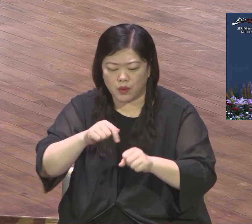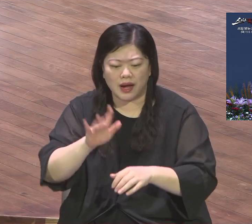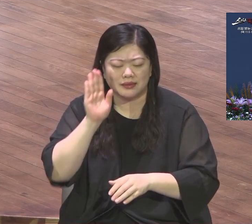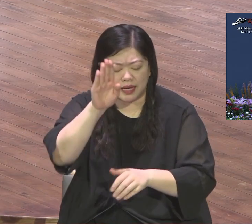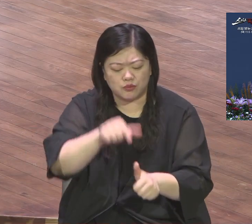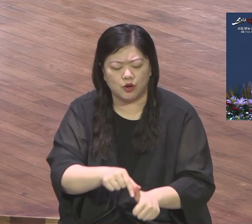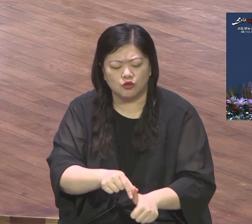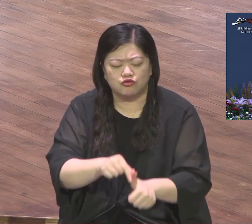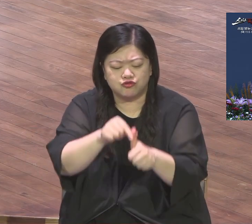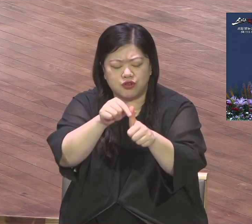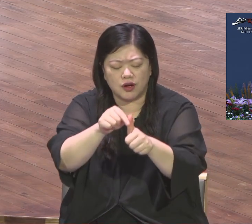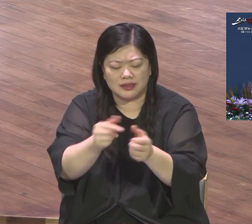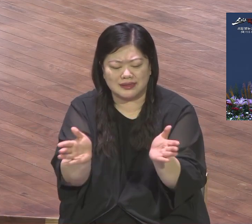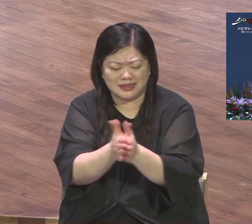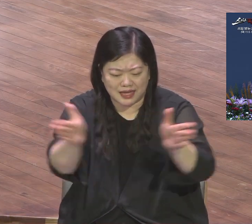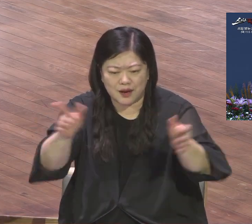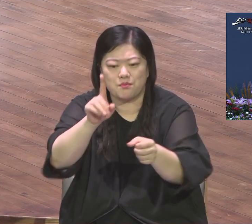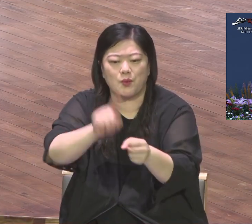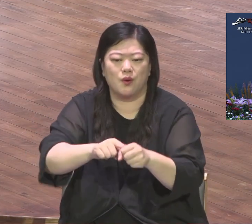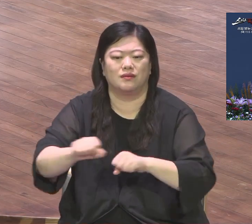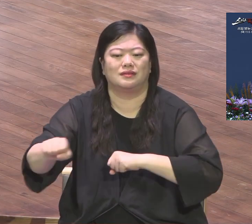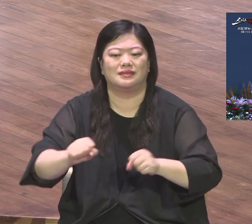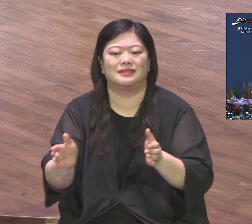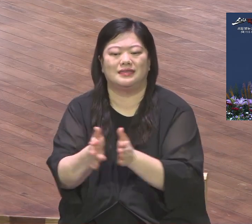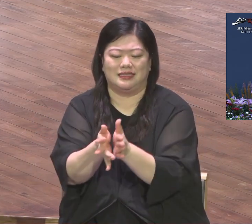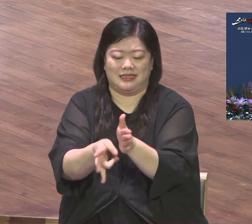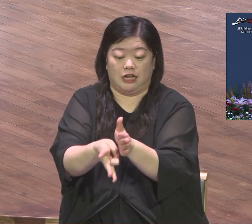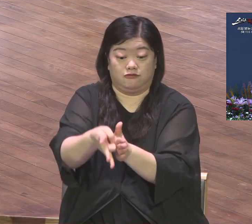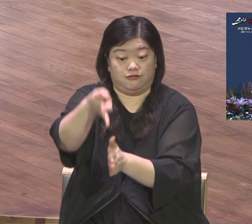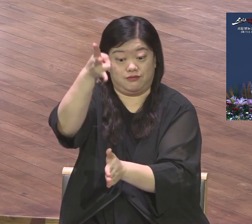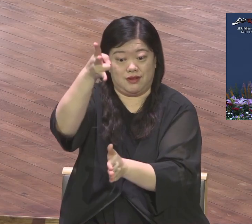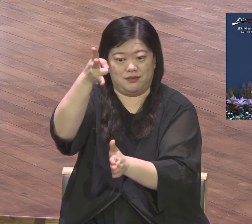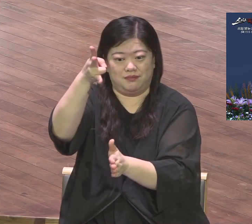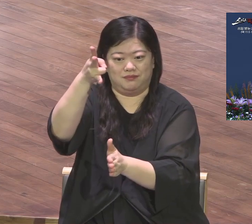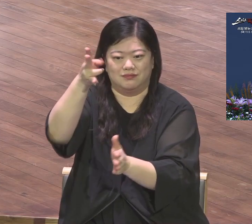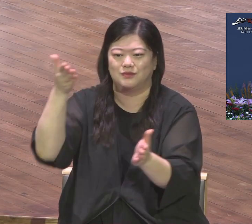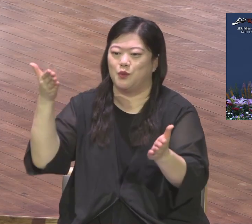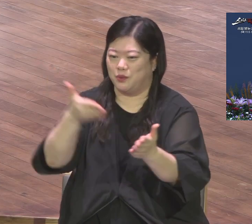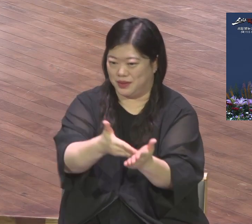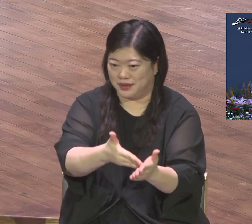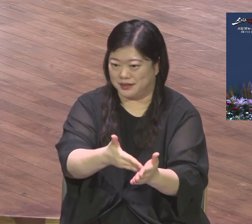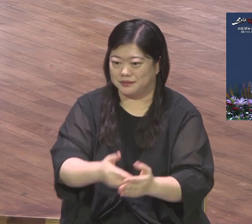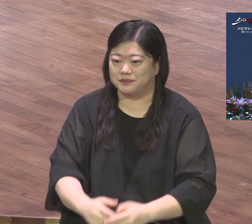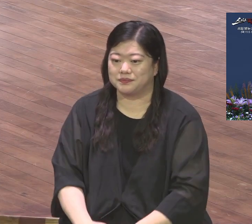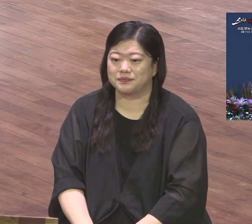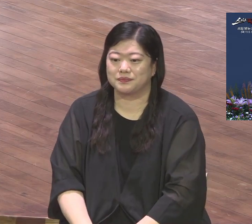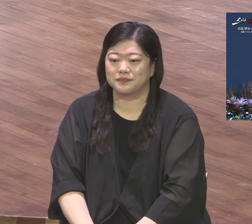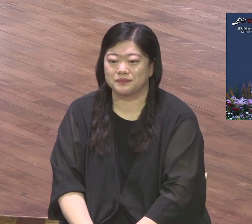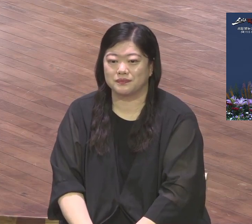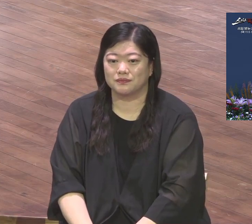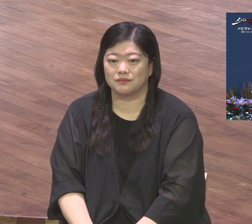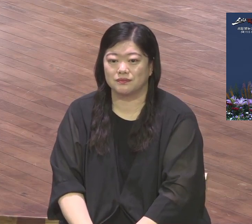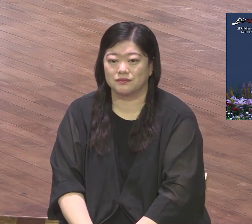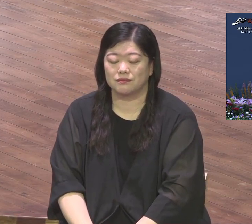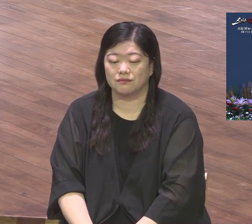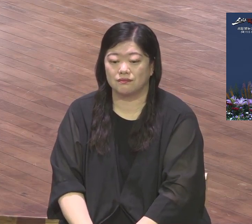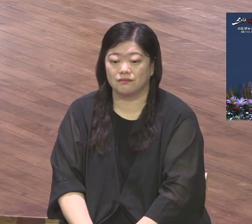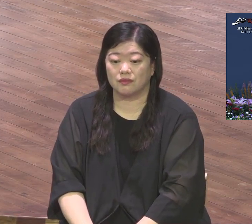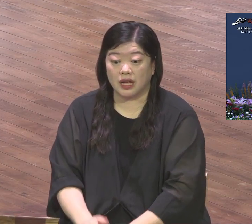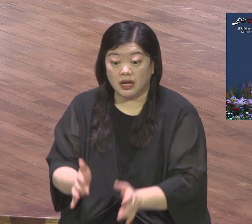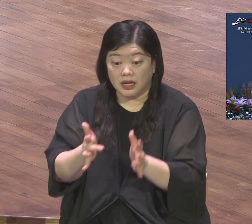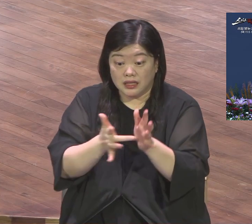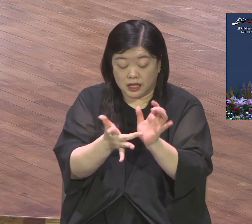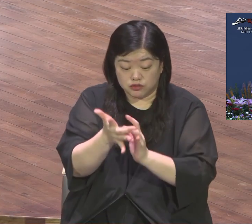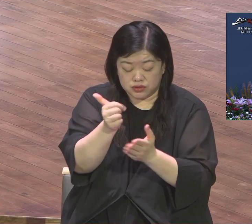보면 예수님께서 드디어 예루살렘에 지금 입성을 하시죠. 전에도 예루살렘에 오신